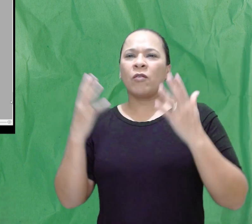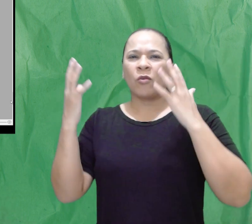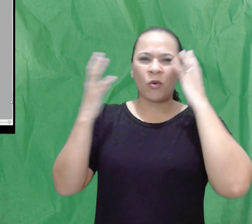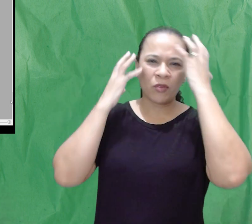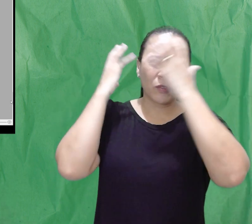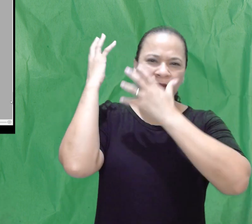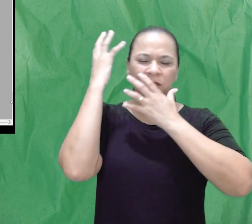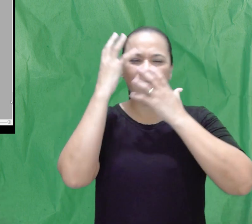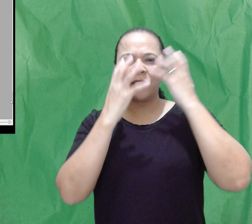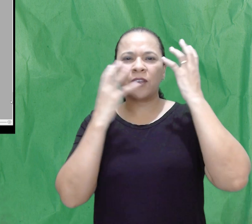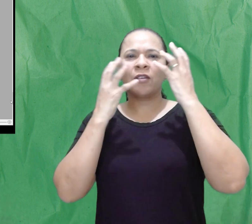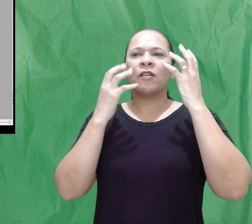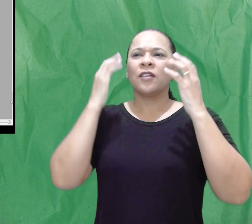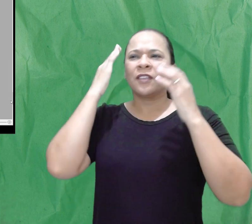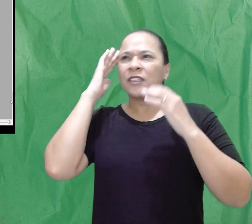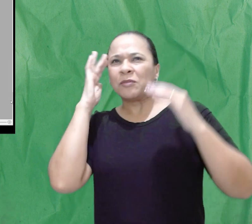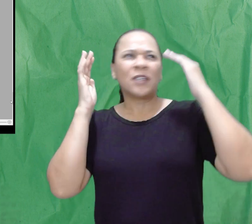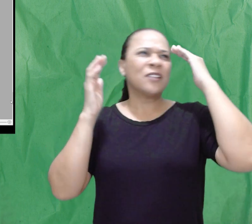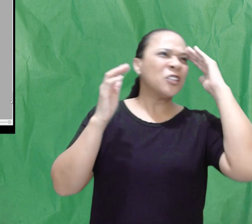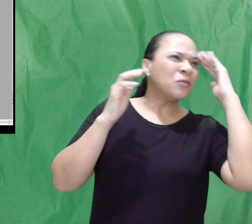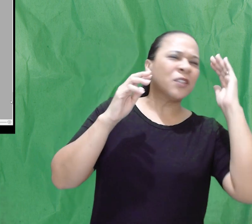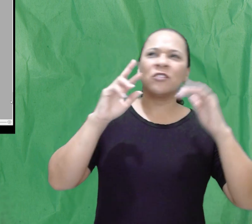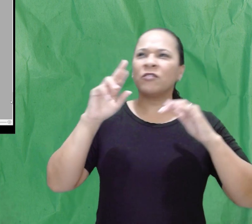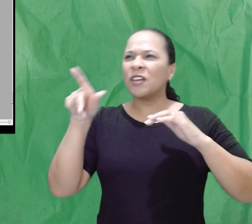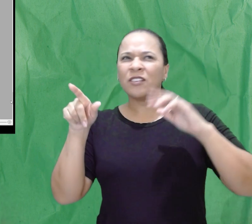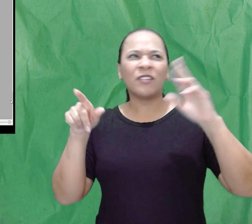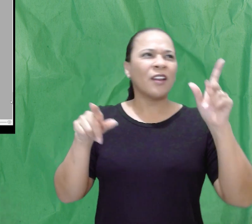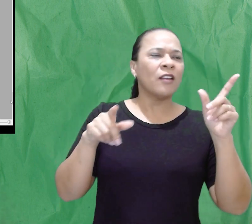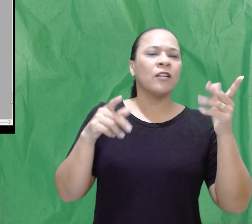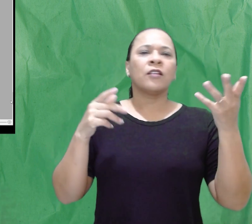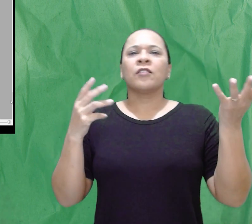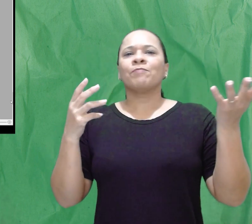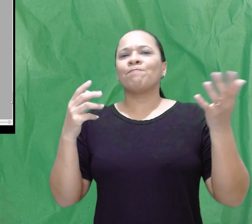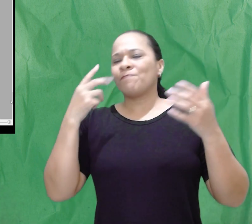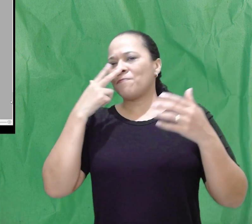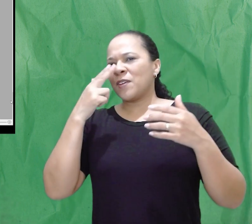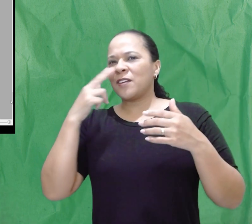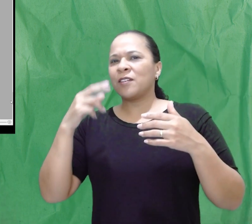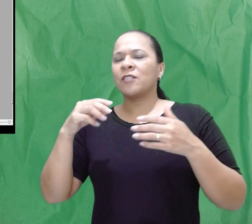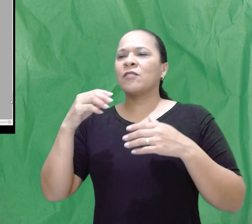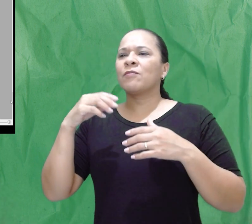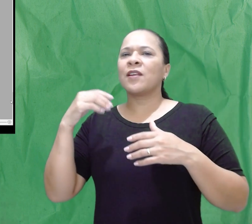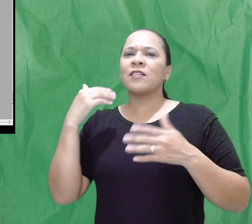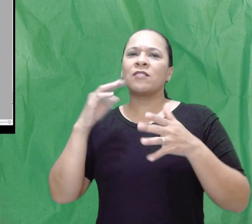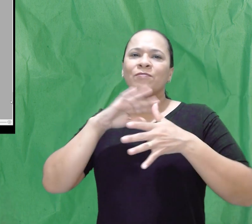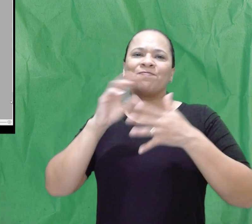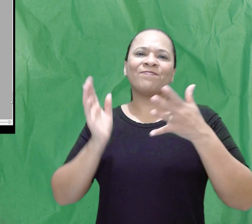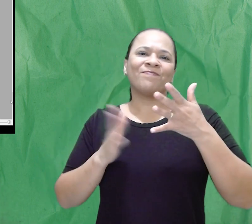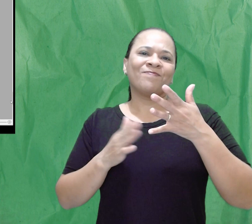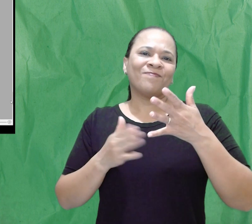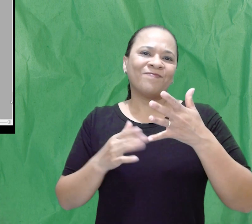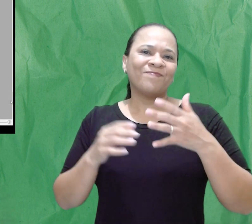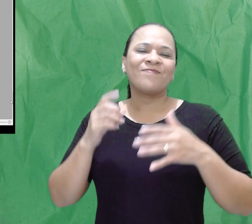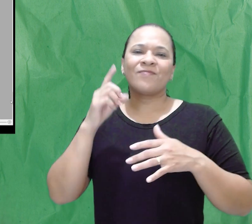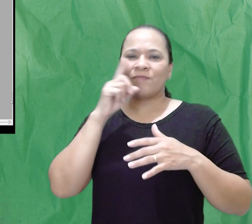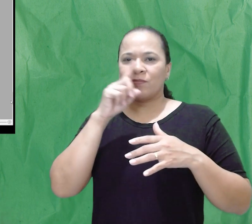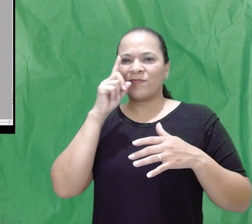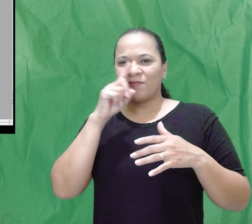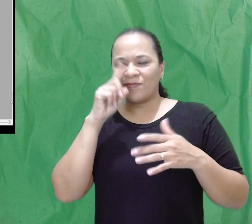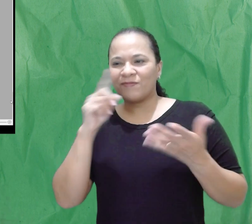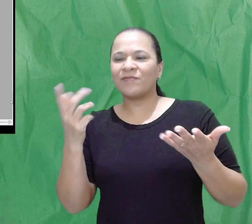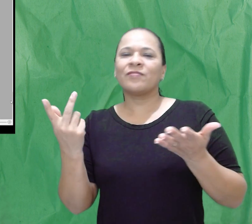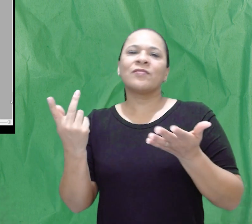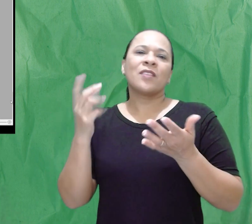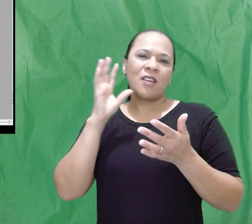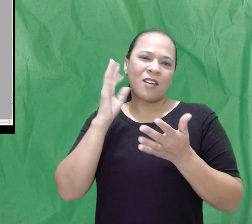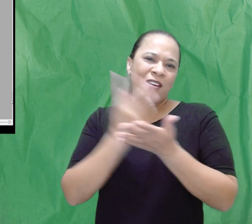é óbvio que a gente vai ter ineficiência, porque se você não consegue compreender uma orientação repassada, a gente